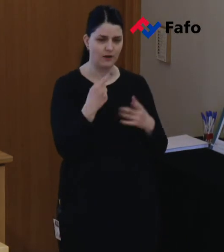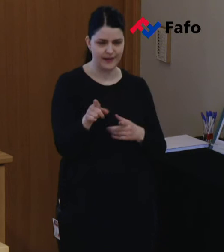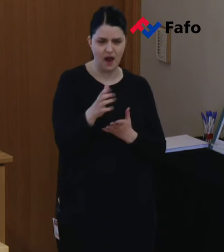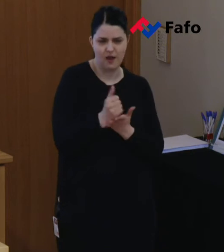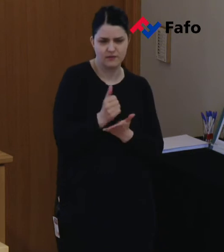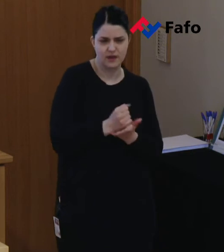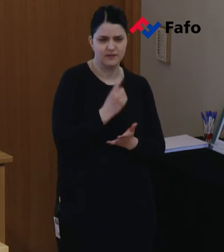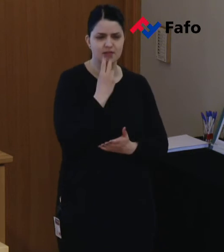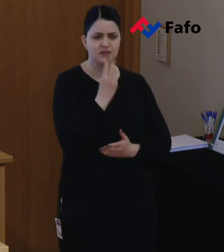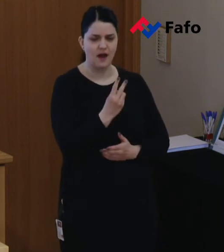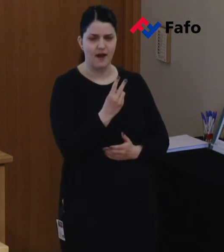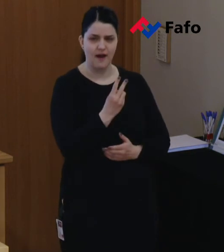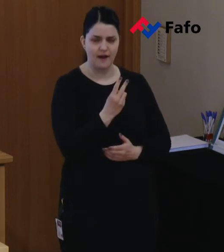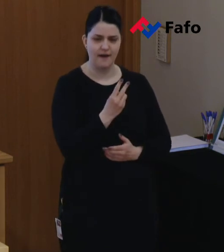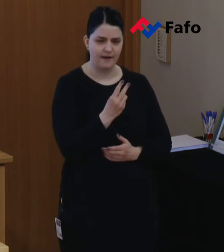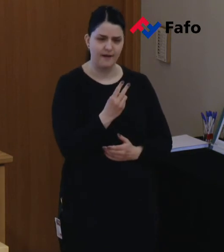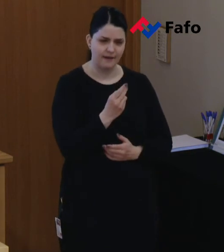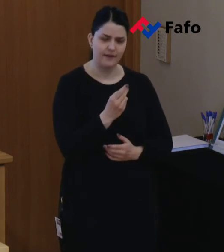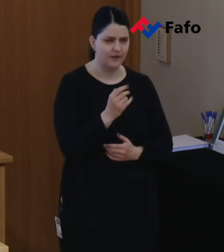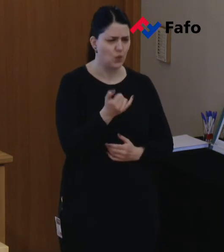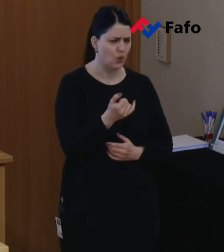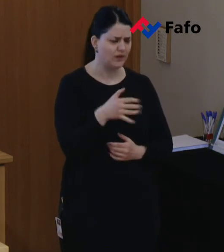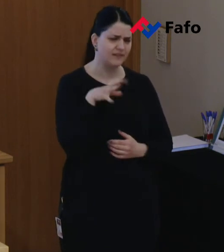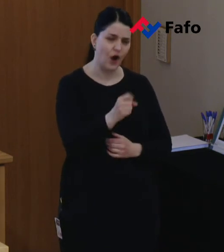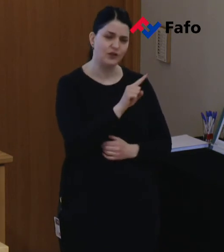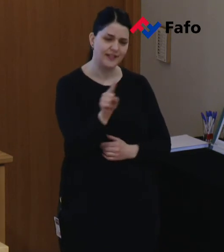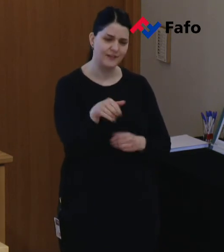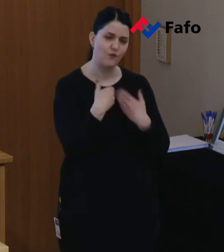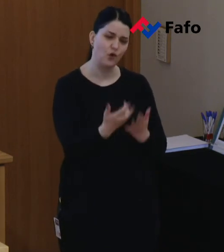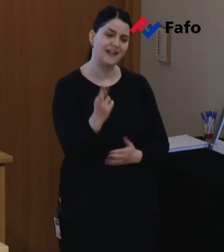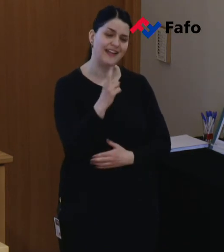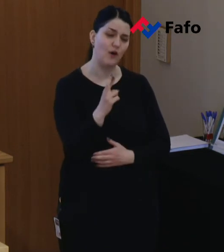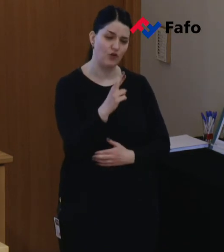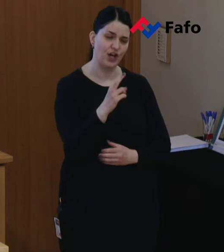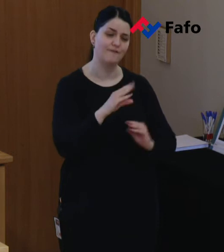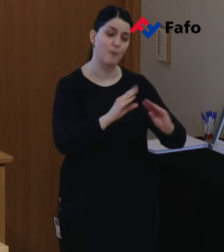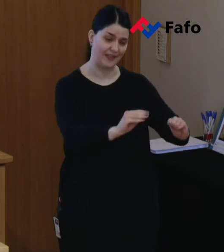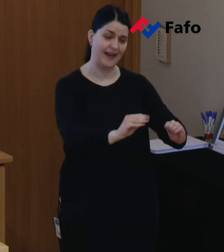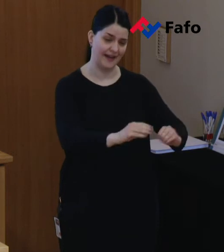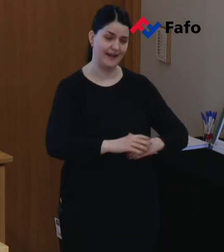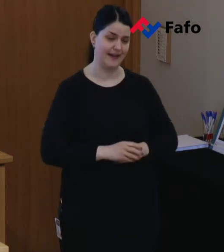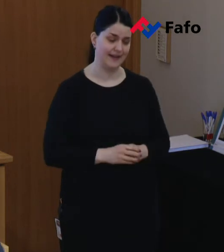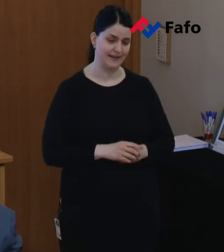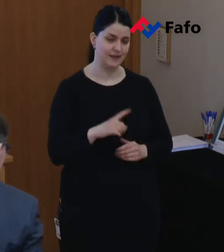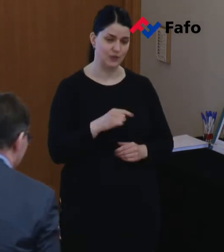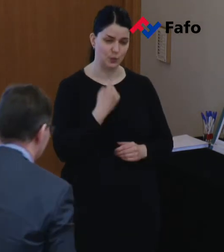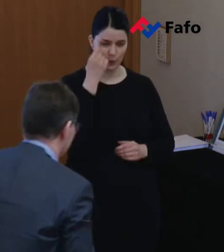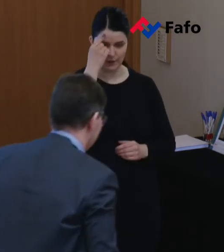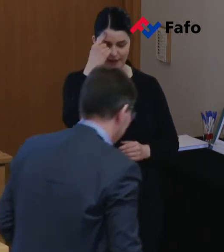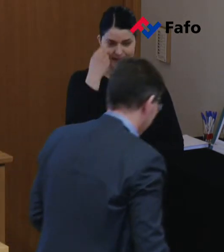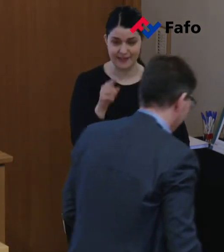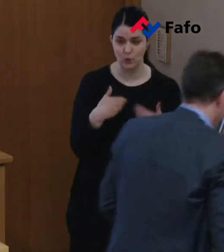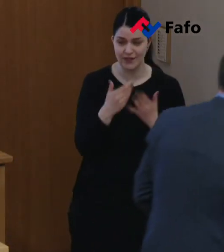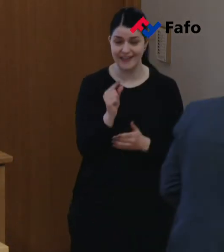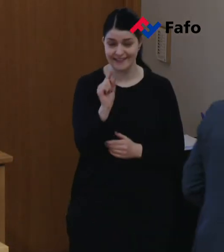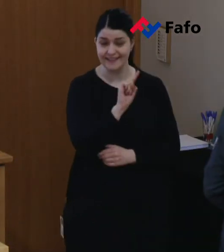ansatte I prosjektene I Sandnes og Bergen sier, at men det tar tid å få til recovery. Så bare hvis vi må, kan tenke at det, hvis vi på en måte gir litt